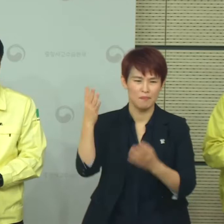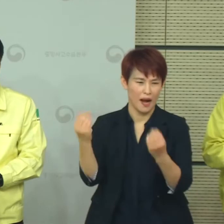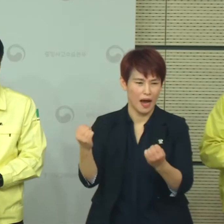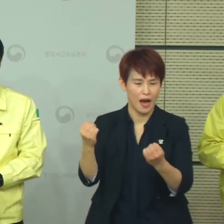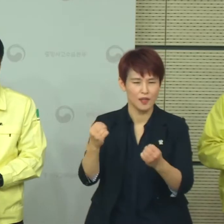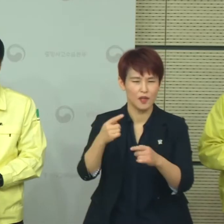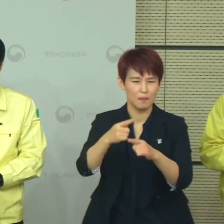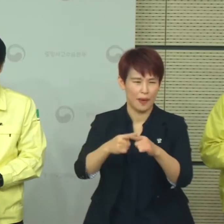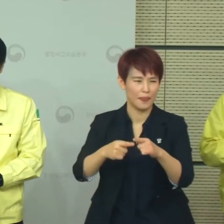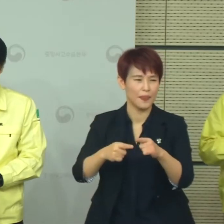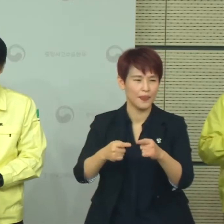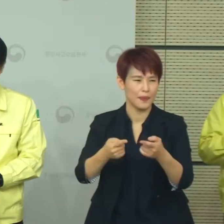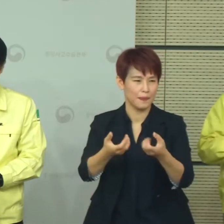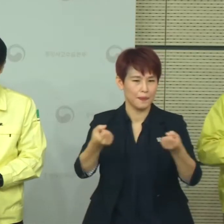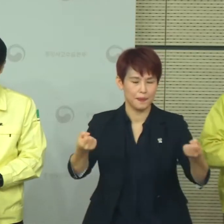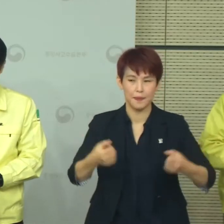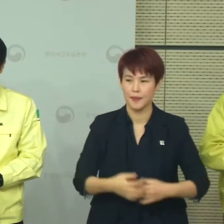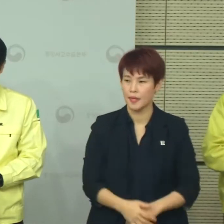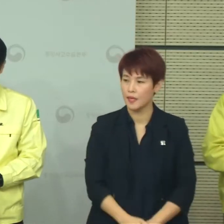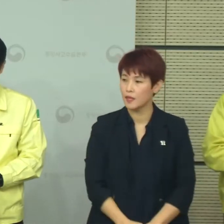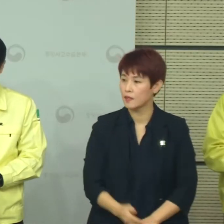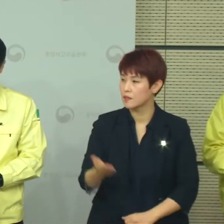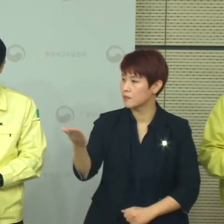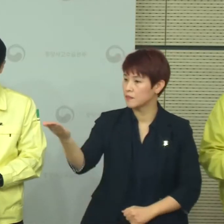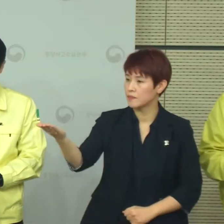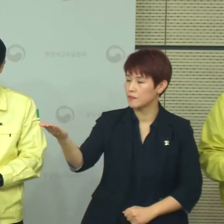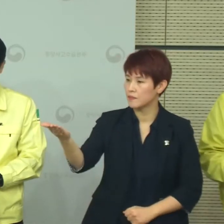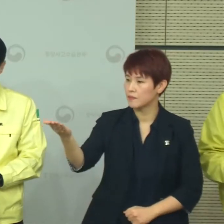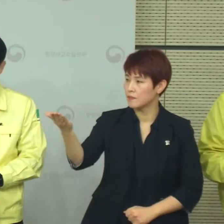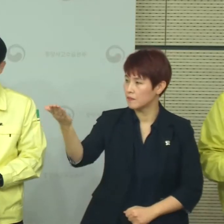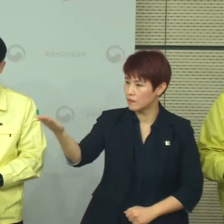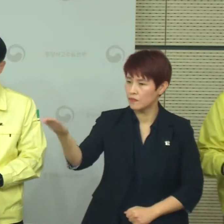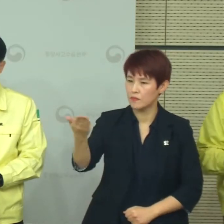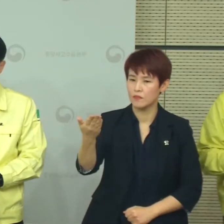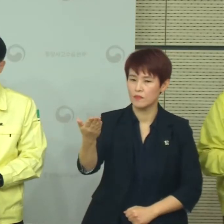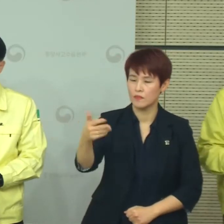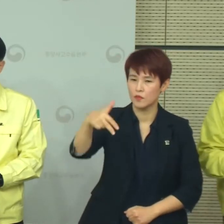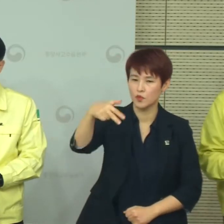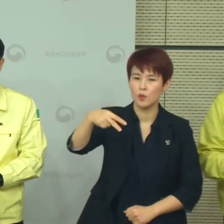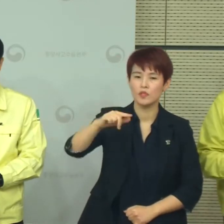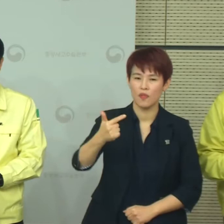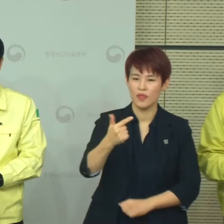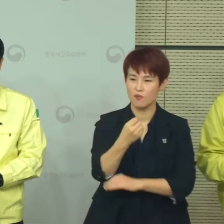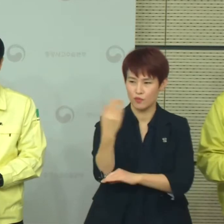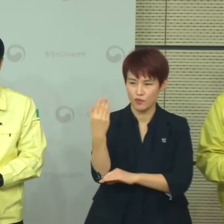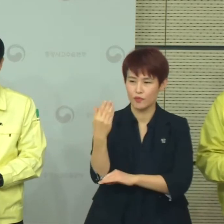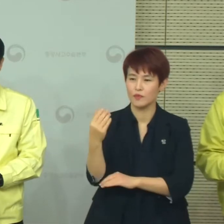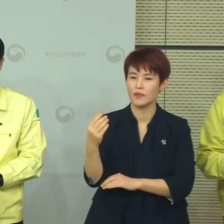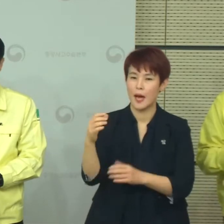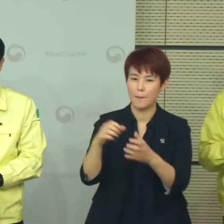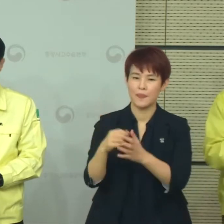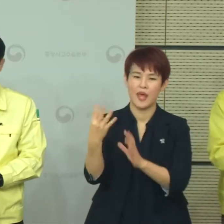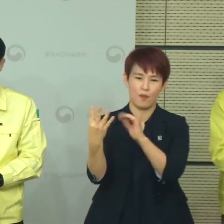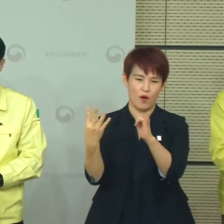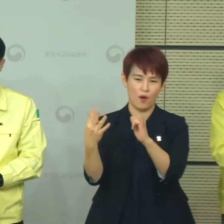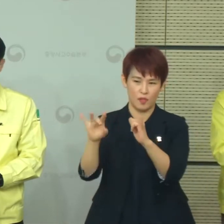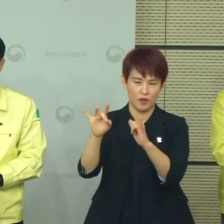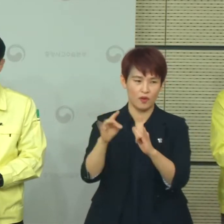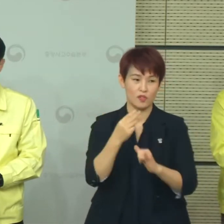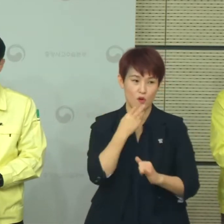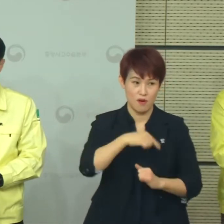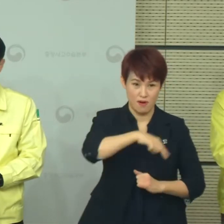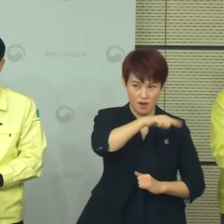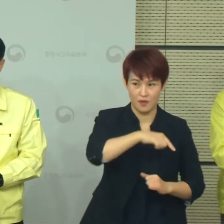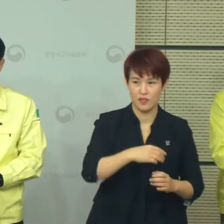가도록 하겠습니다. 우선 이쪽에 계신 기자님, 딱 조선일보 기자님까지 네 분 먼저 받고 서울 받고 다시 오도록